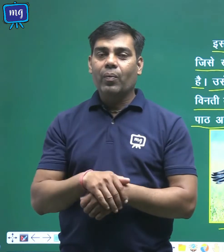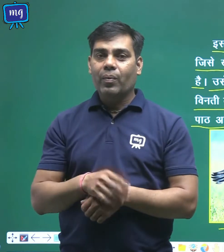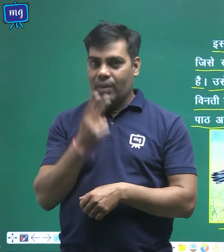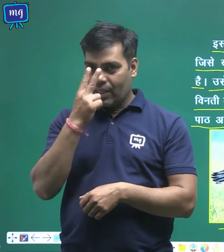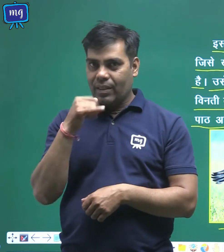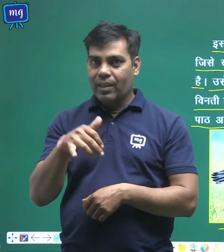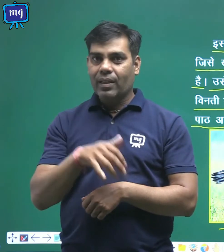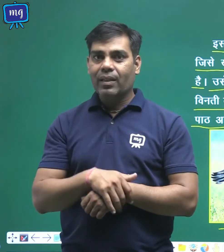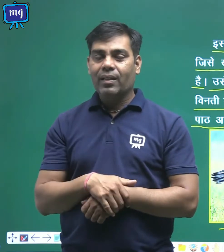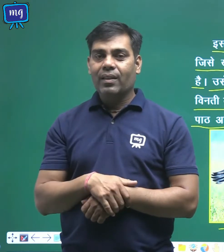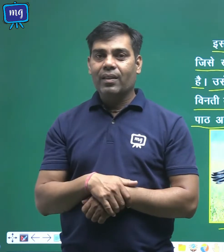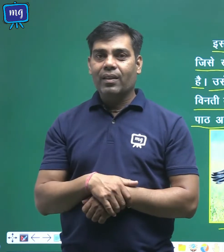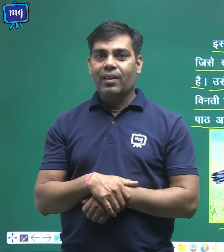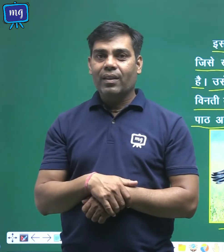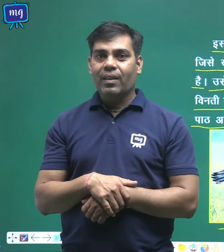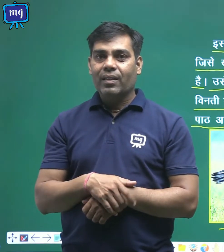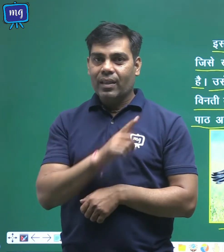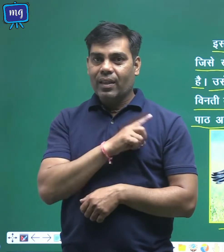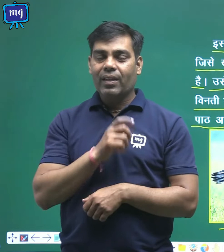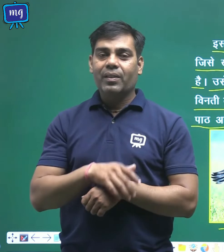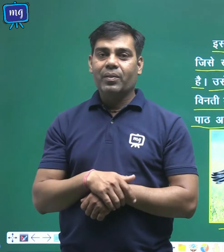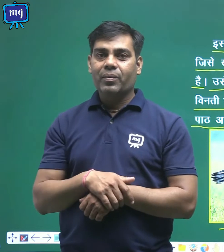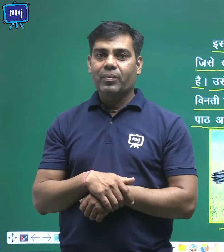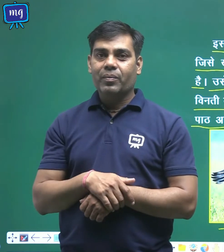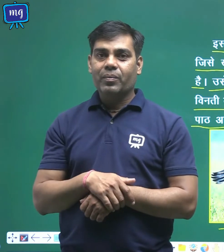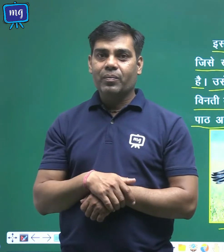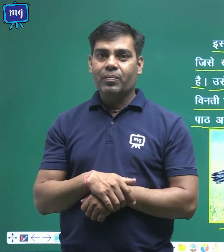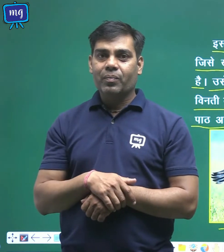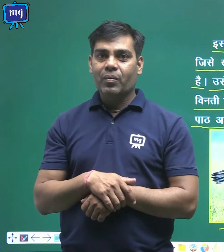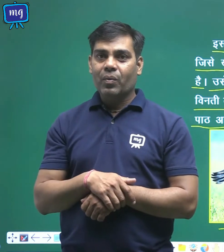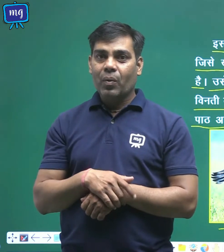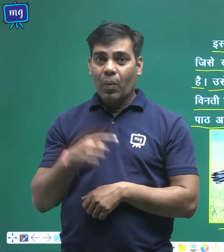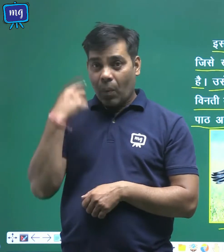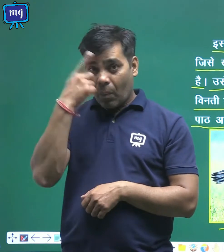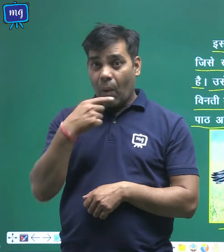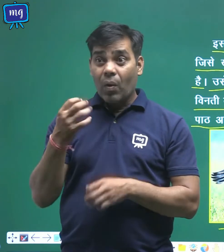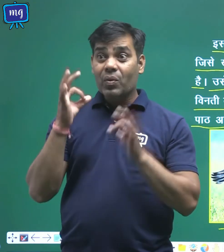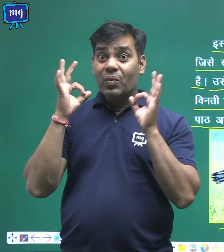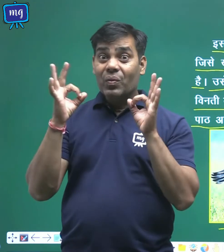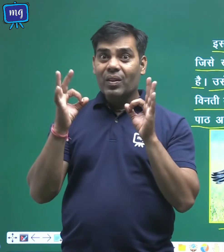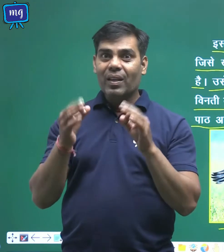देख रहे हैं। यह बहुत सुंदर पक्षी है।